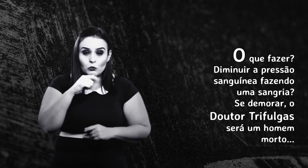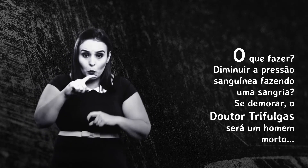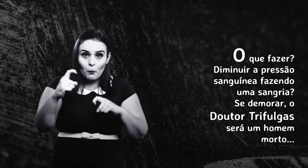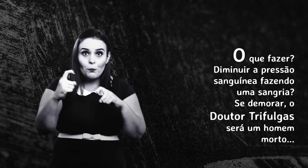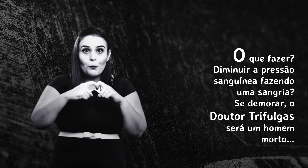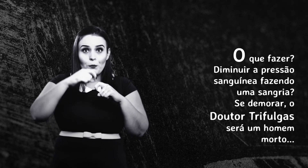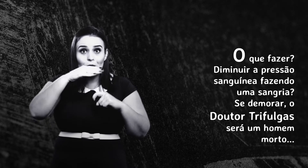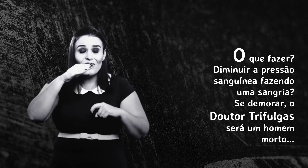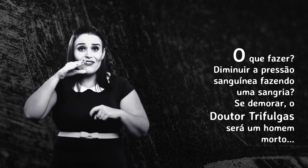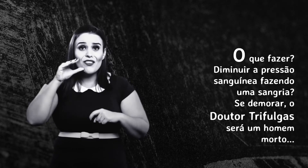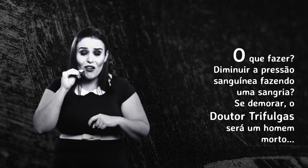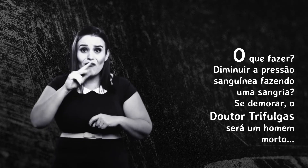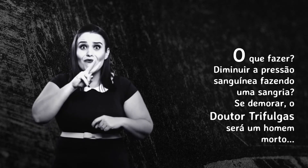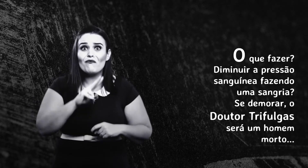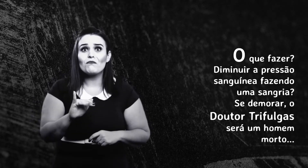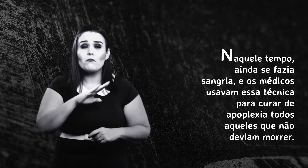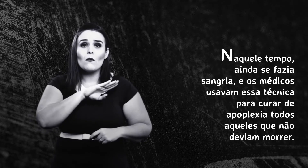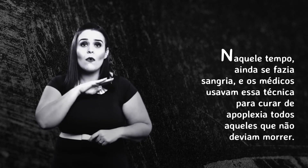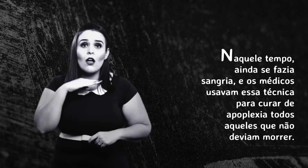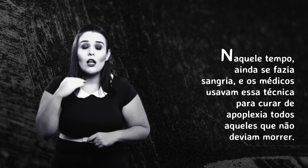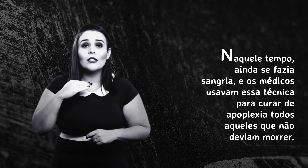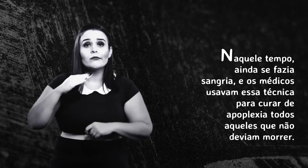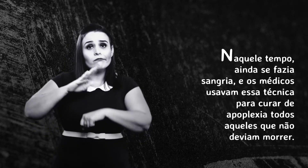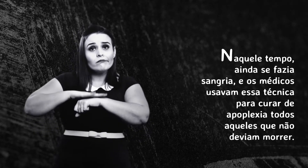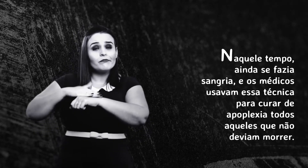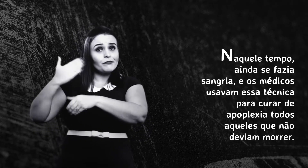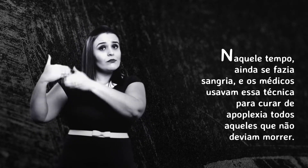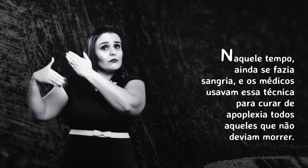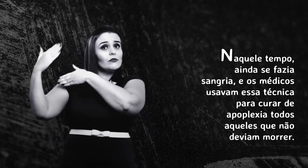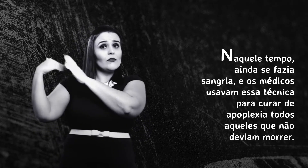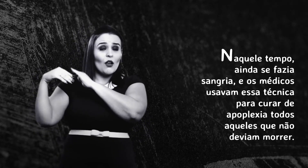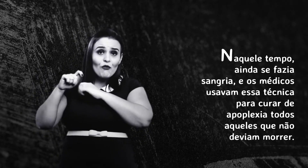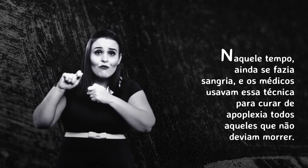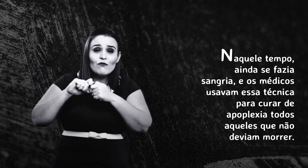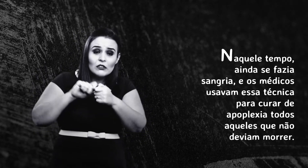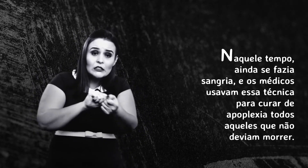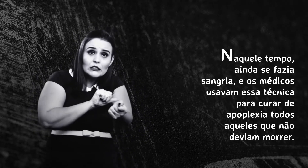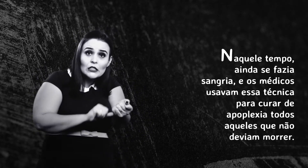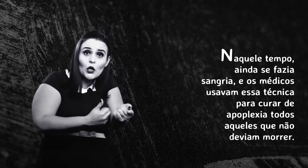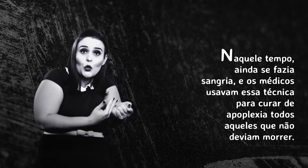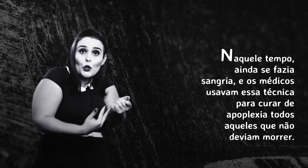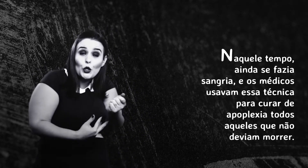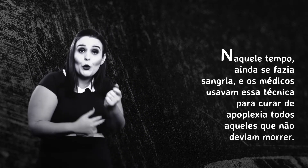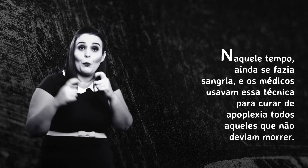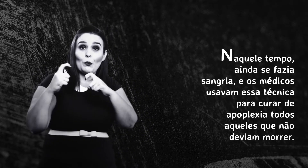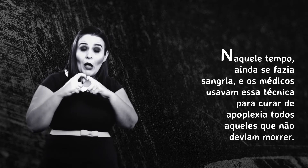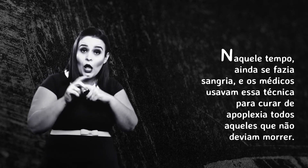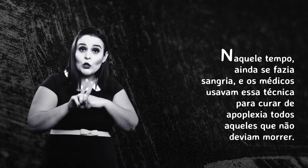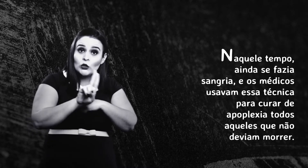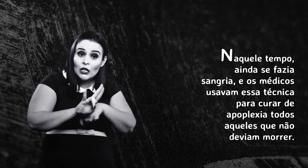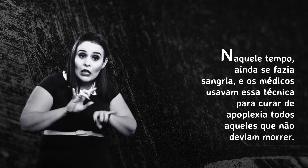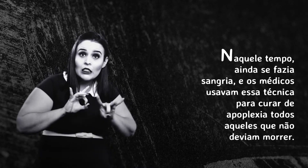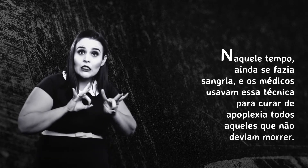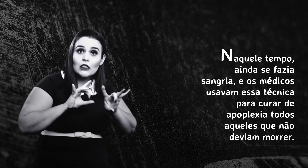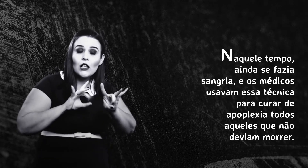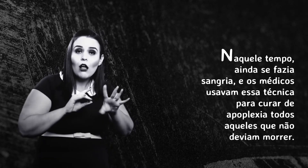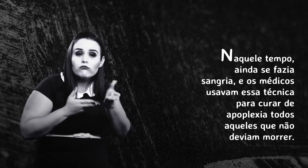homem morto. Naquele tempo ainda se fazia sangria, e os médicos usavam essa técnica para curar